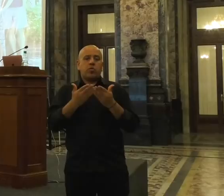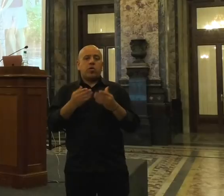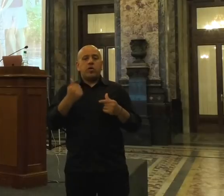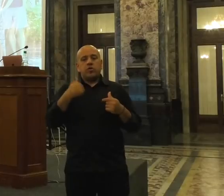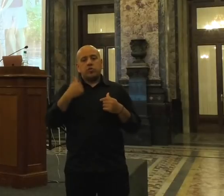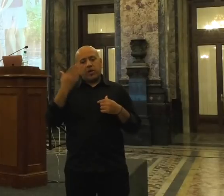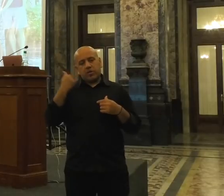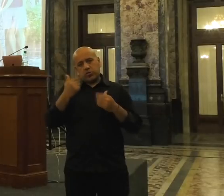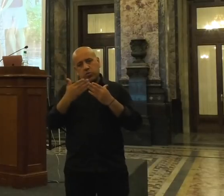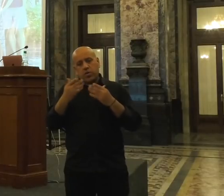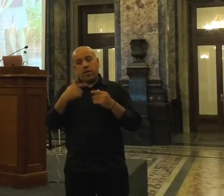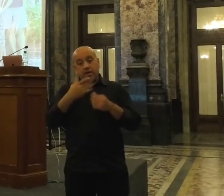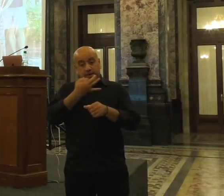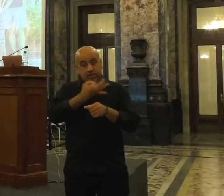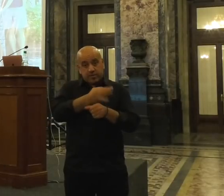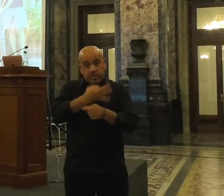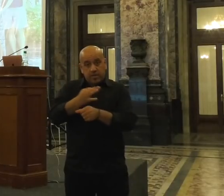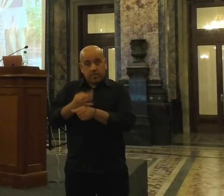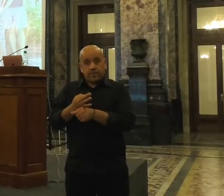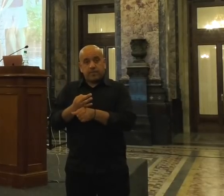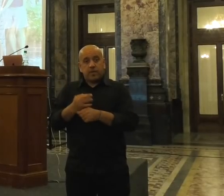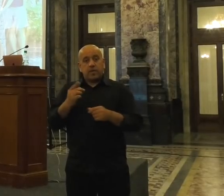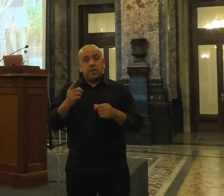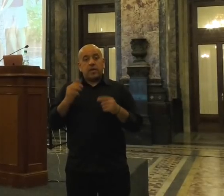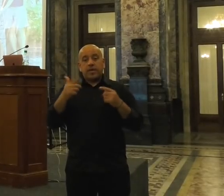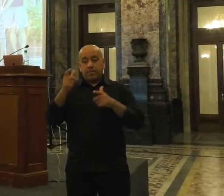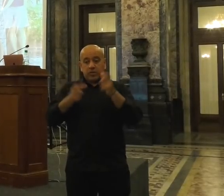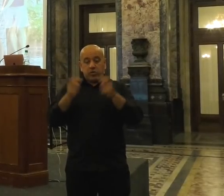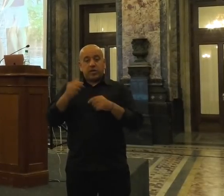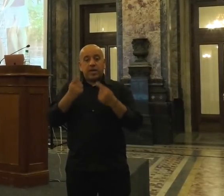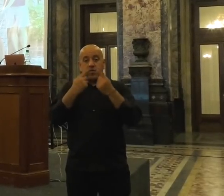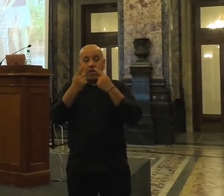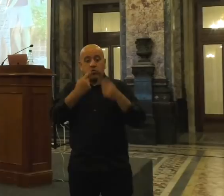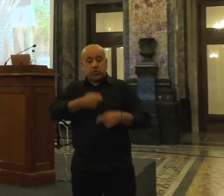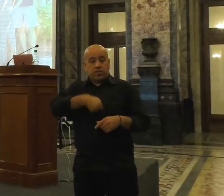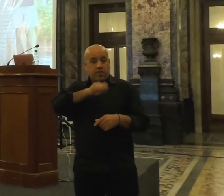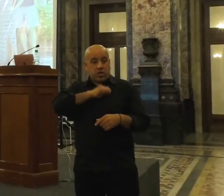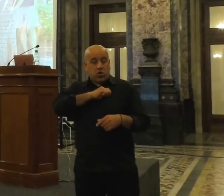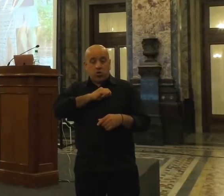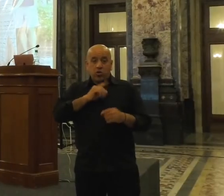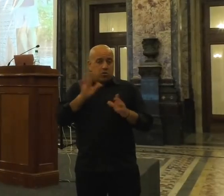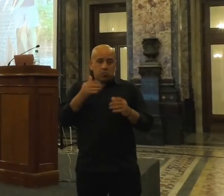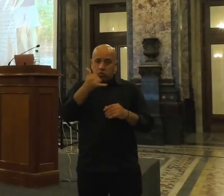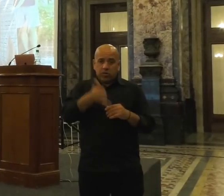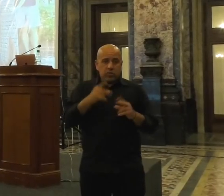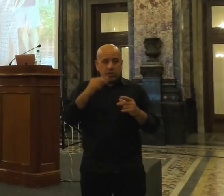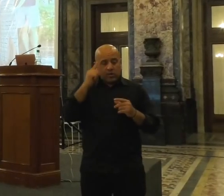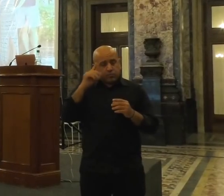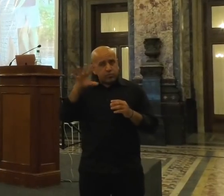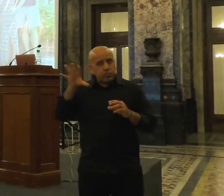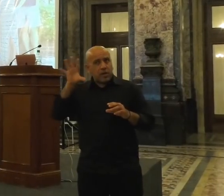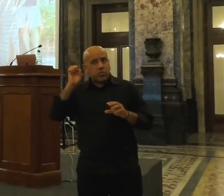de doctorado yo, en los que enseñamos que los hispanoparlantes no tenemos esos problemas de codificación auditiva